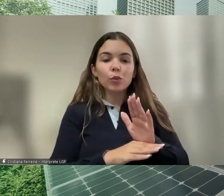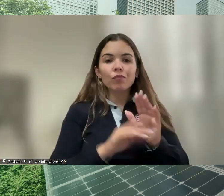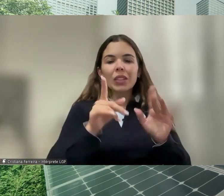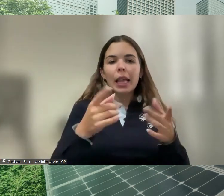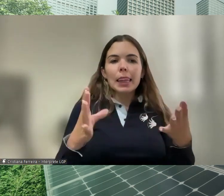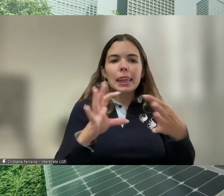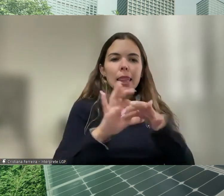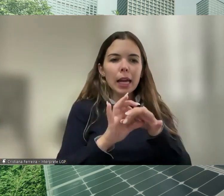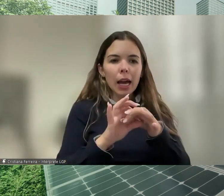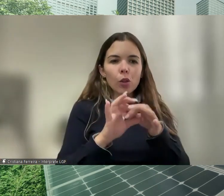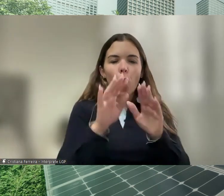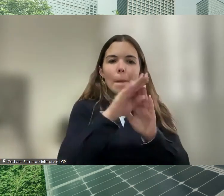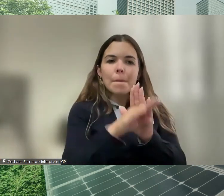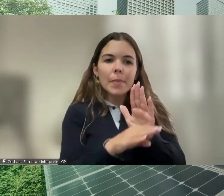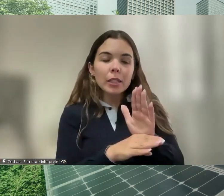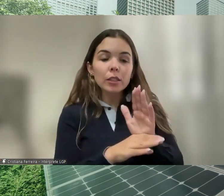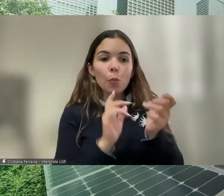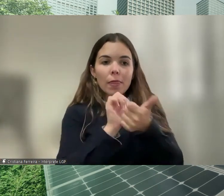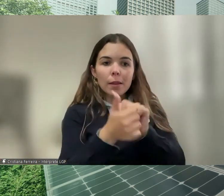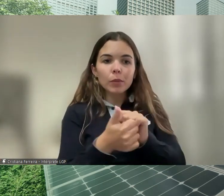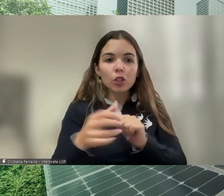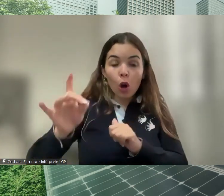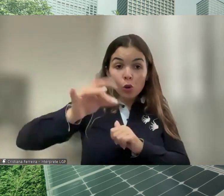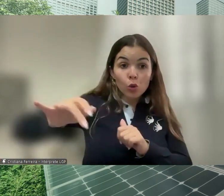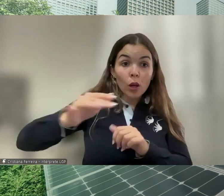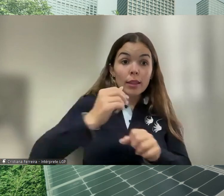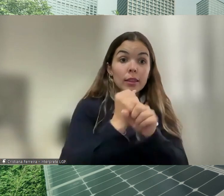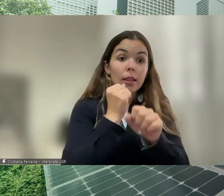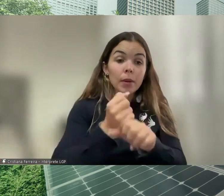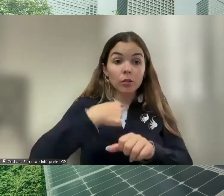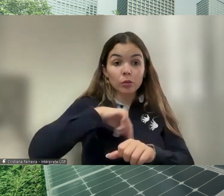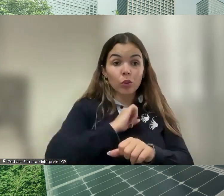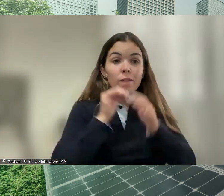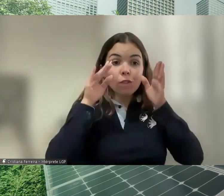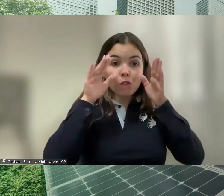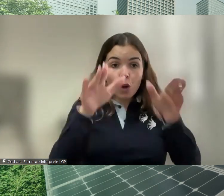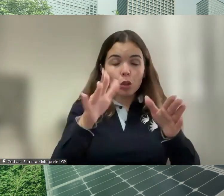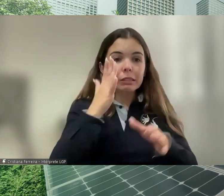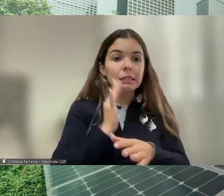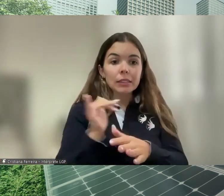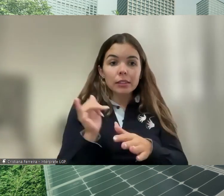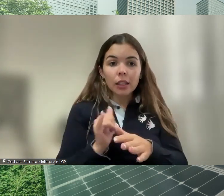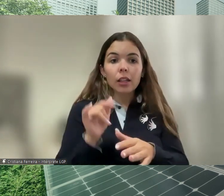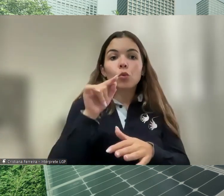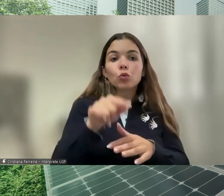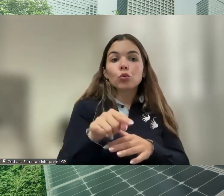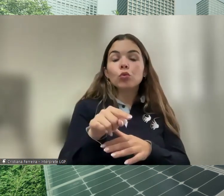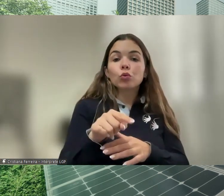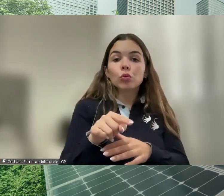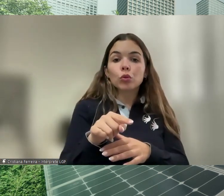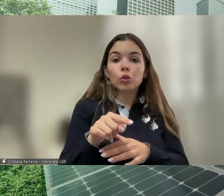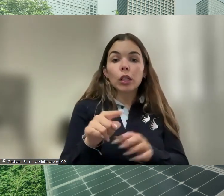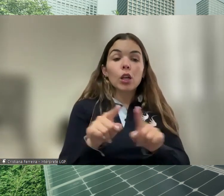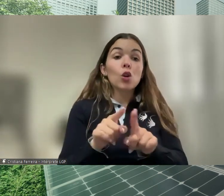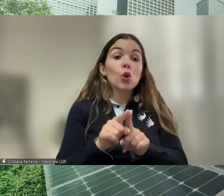de princípios de adaptação a nível local e no nosso trabalho tentamos focar e tentamos colocar este princípio como